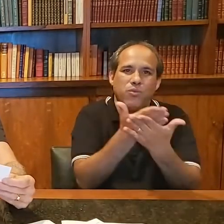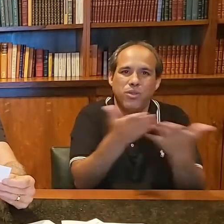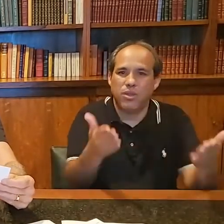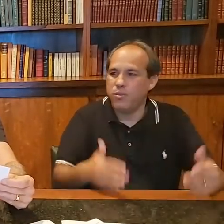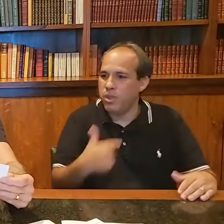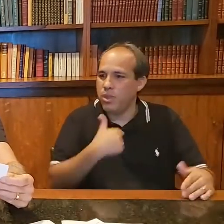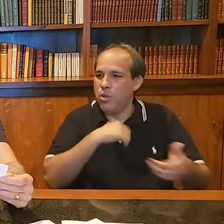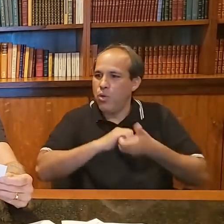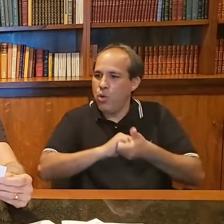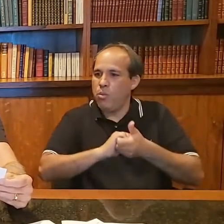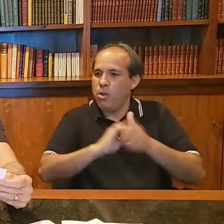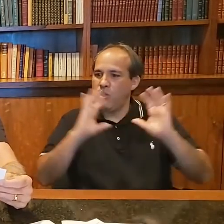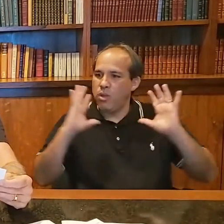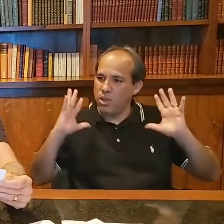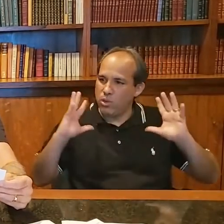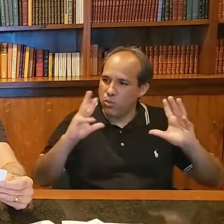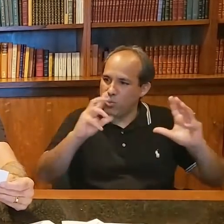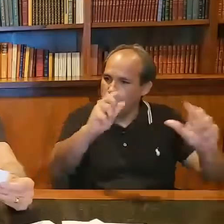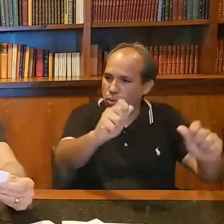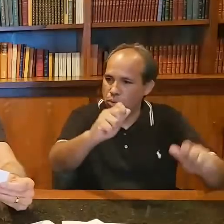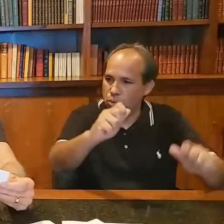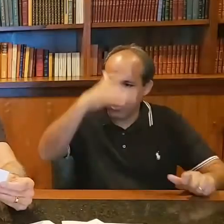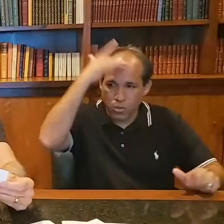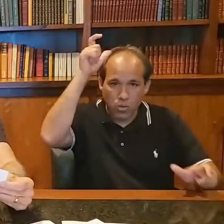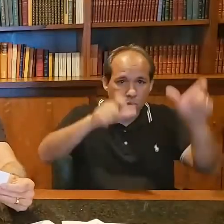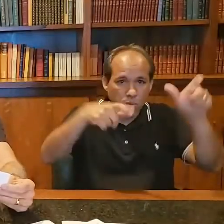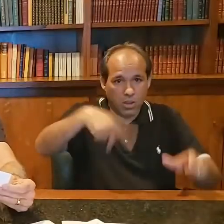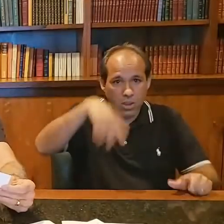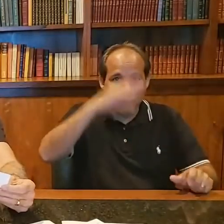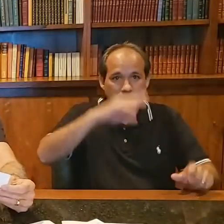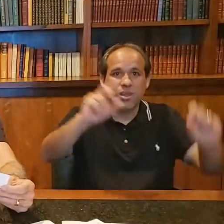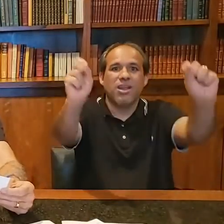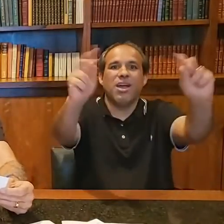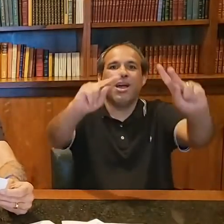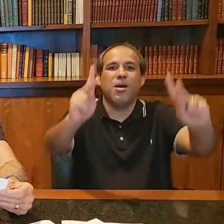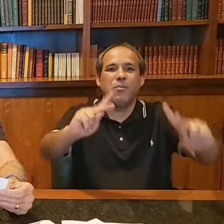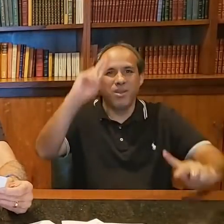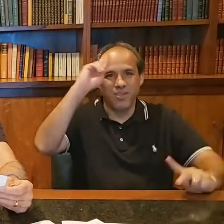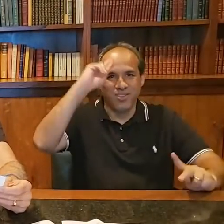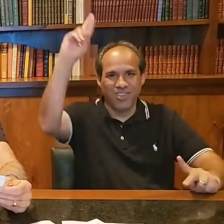Eu cumprimento a todos os brasileiros com a paz do Senhor.